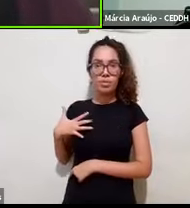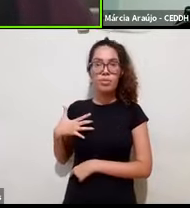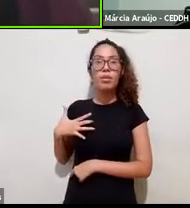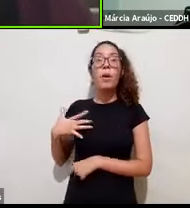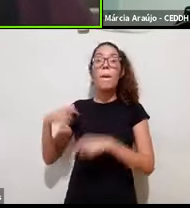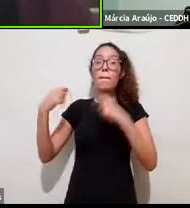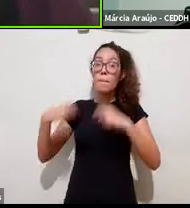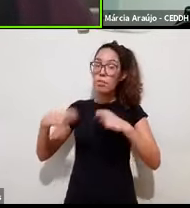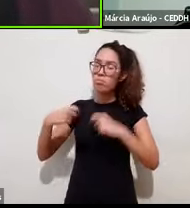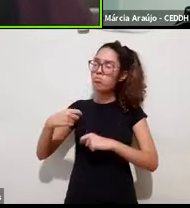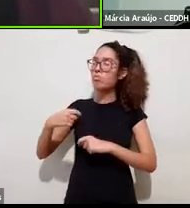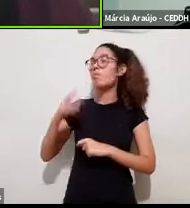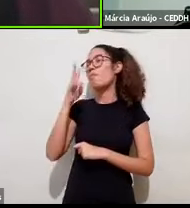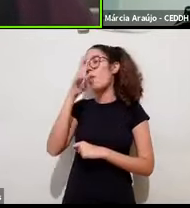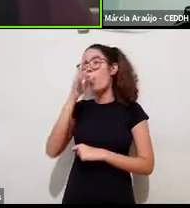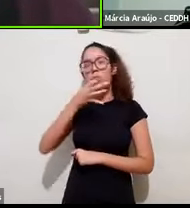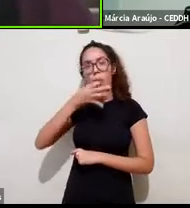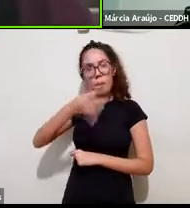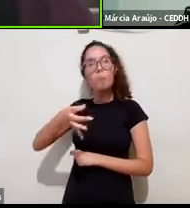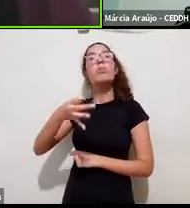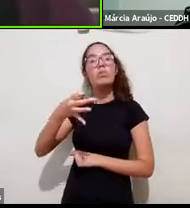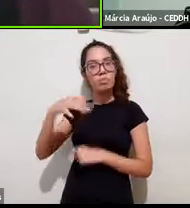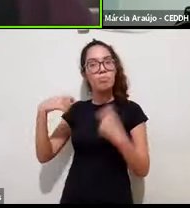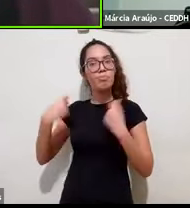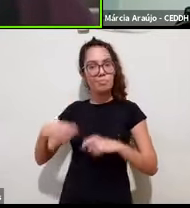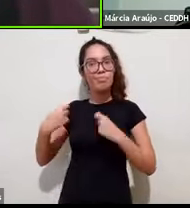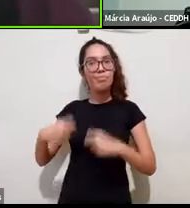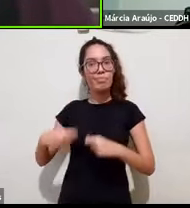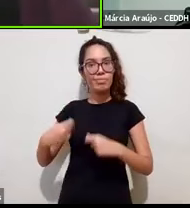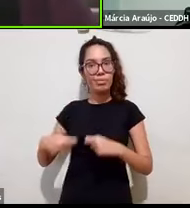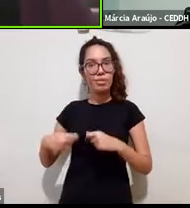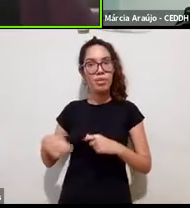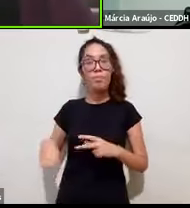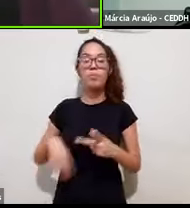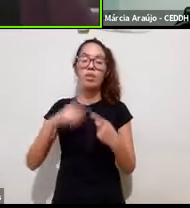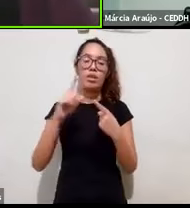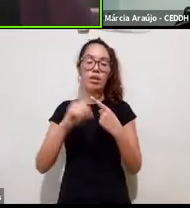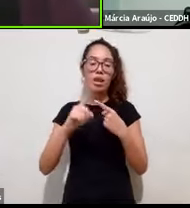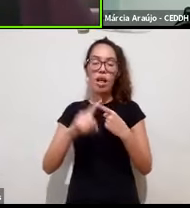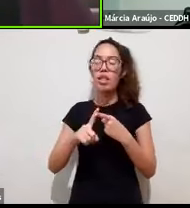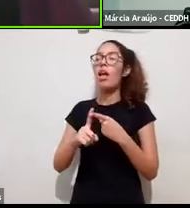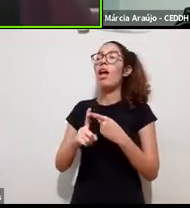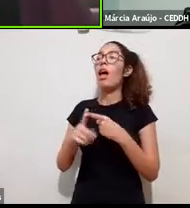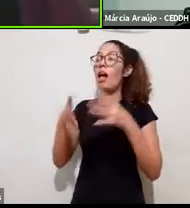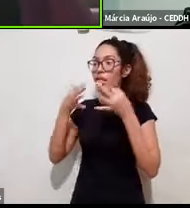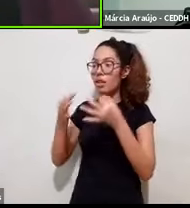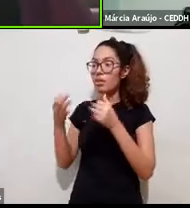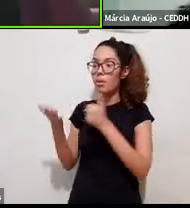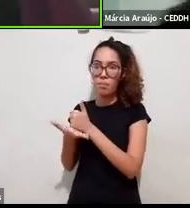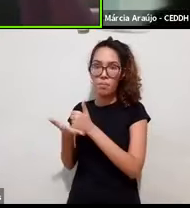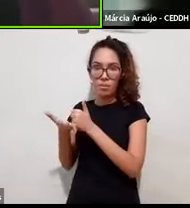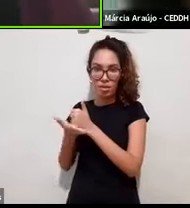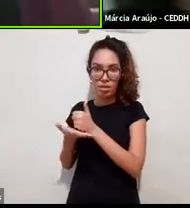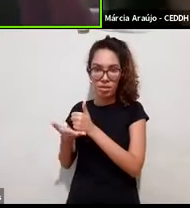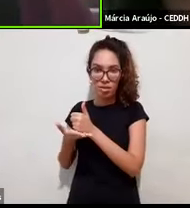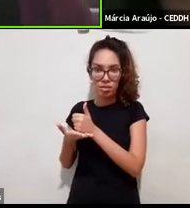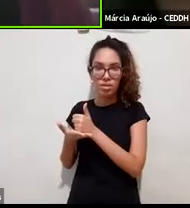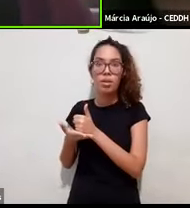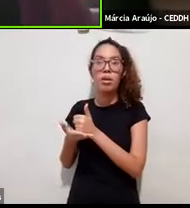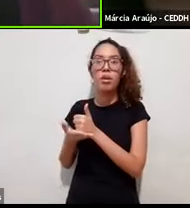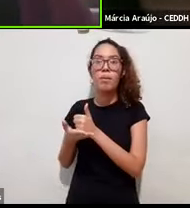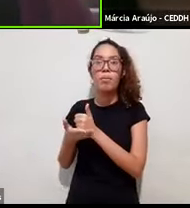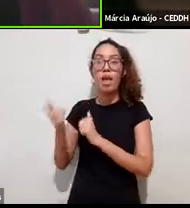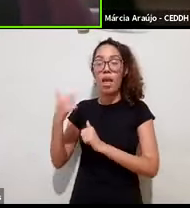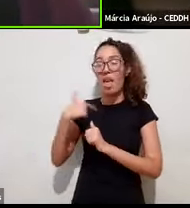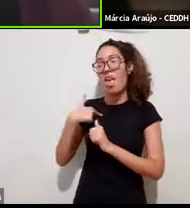e crítica nesse processo eleitoral. Um é a questão da atenção básica, e aí eu vou me remeter à posição da companheira em relação às